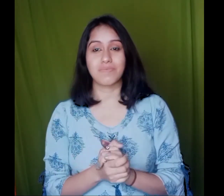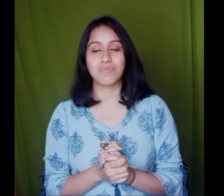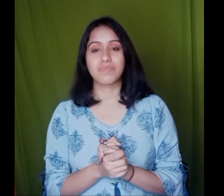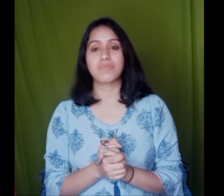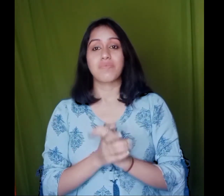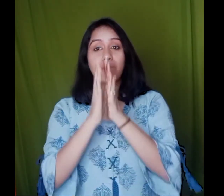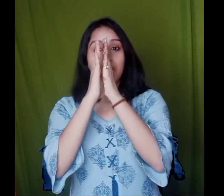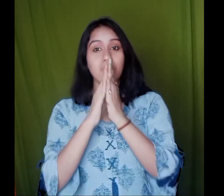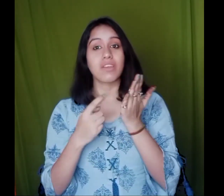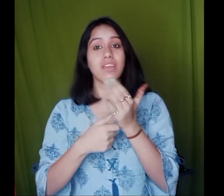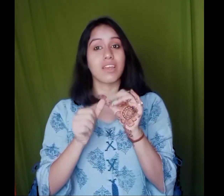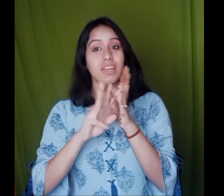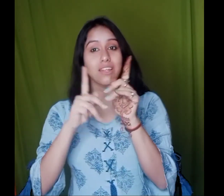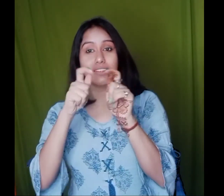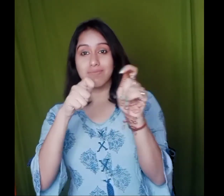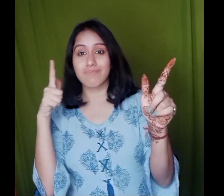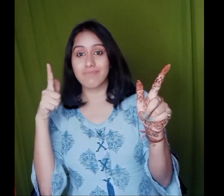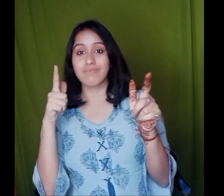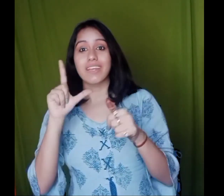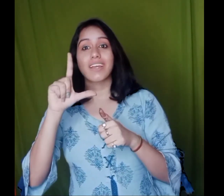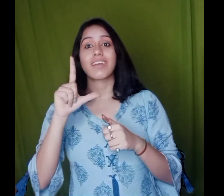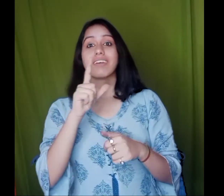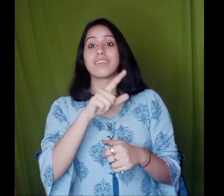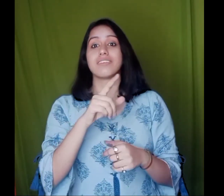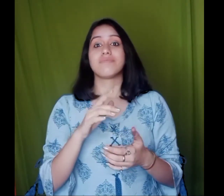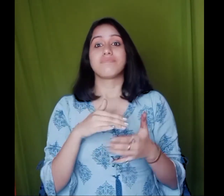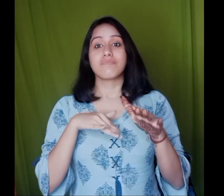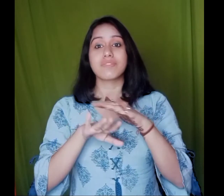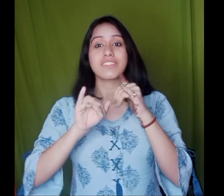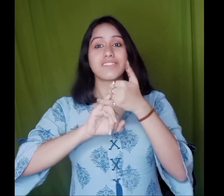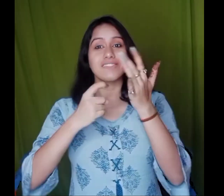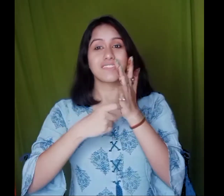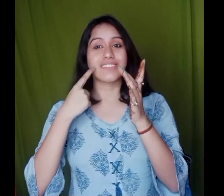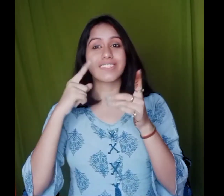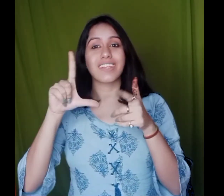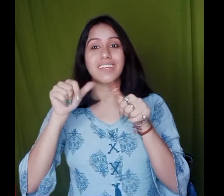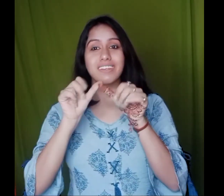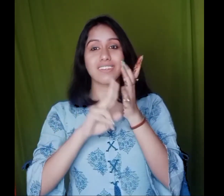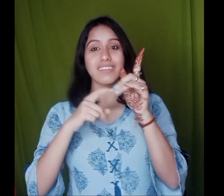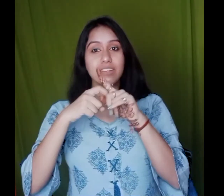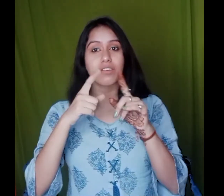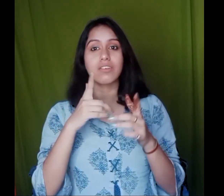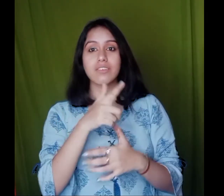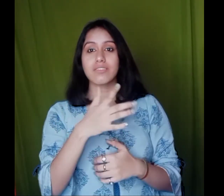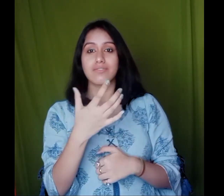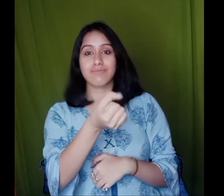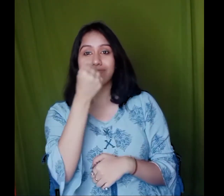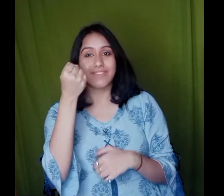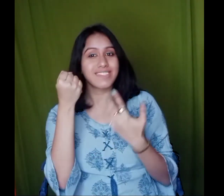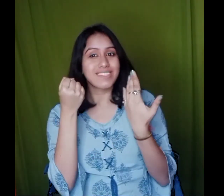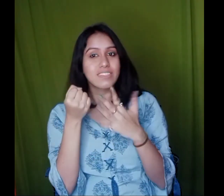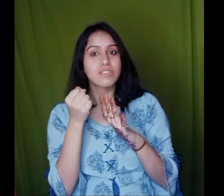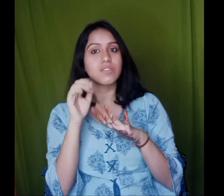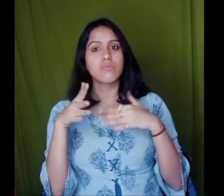जागते रहे, एक पल भी सोए नहीं, और वहां उर्मिला जी सोती रही। इतना स्नेह समर्पण